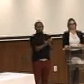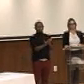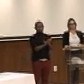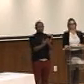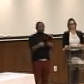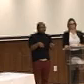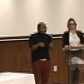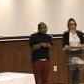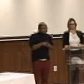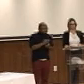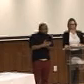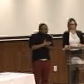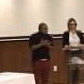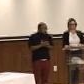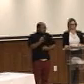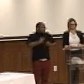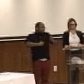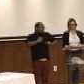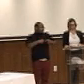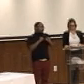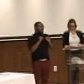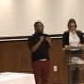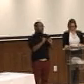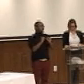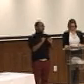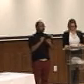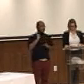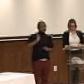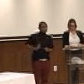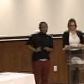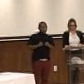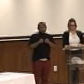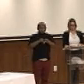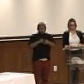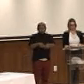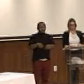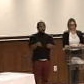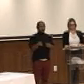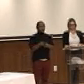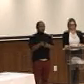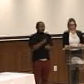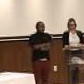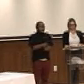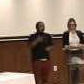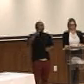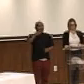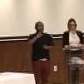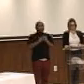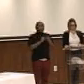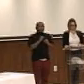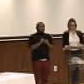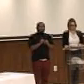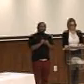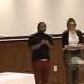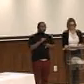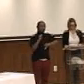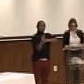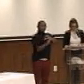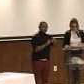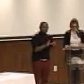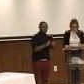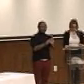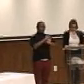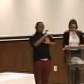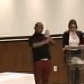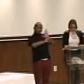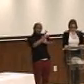já começamos a discussão com os fóruns dos diretores de ensino e com os colegas, no sentido de que o que é possível fazer na mudança curricular, como